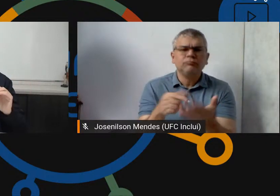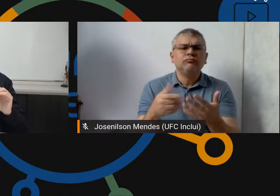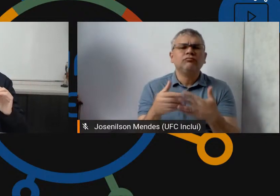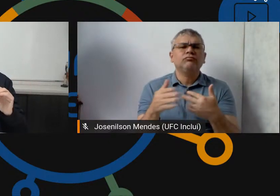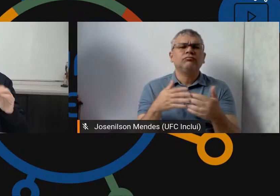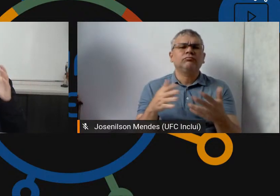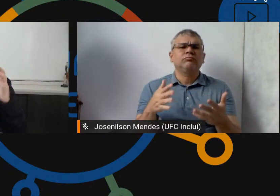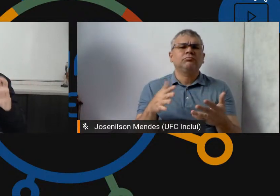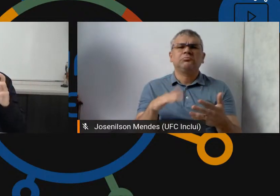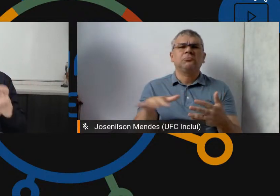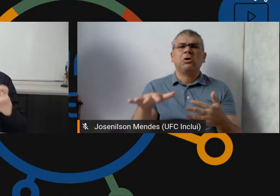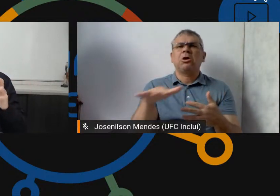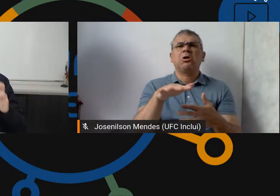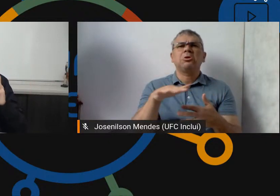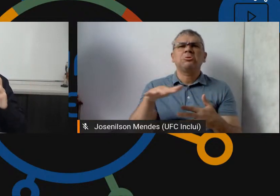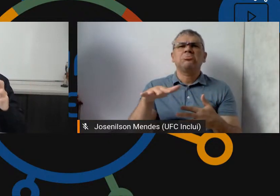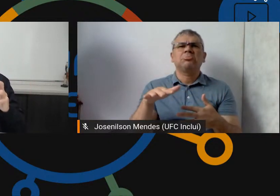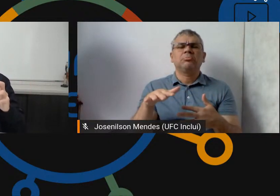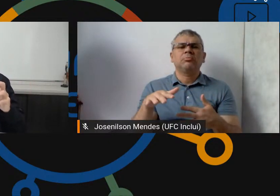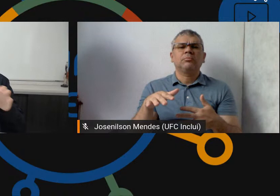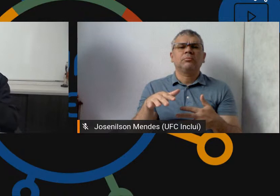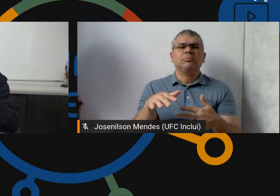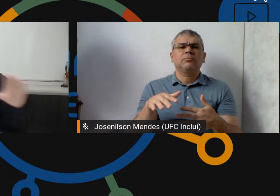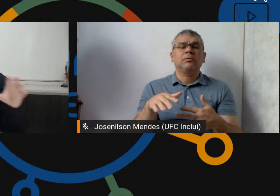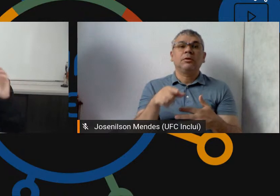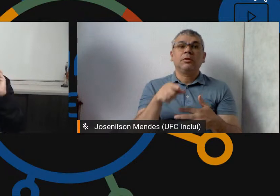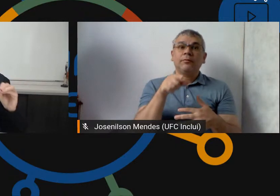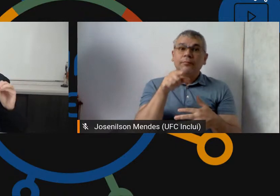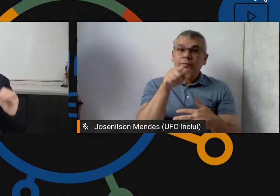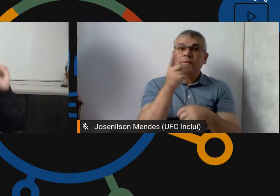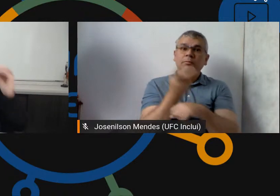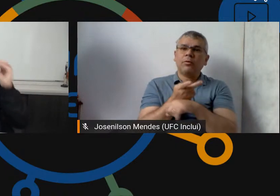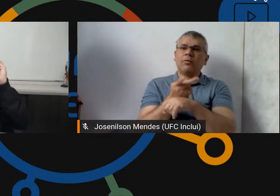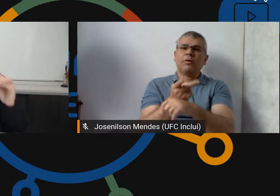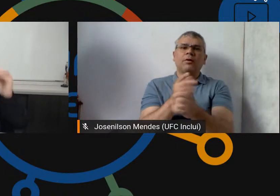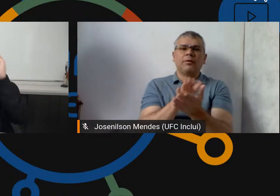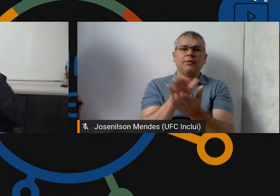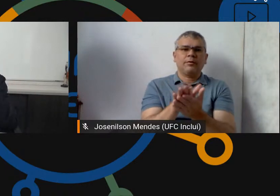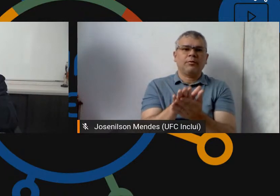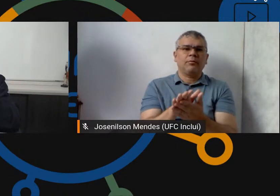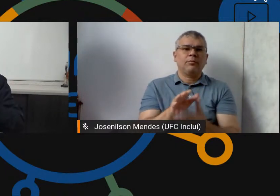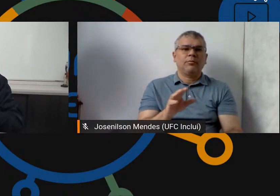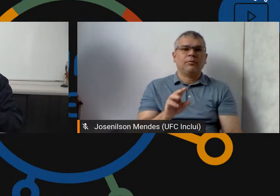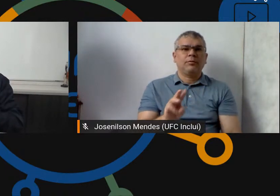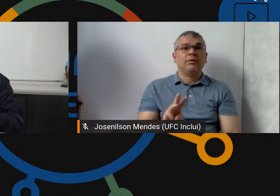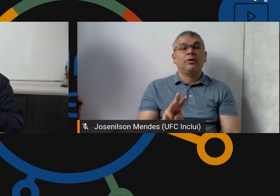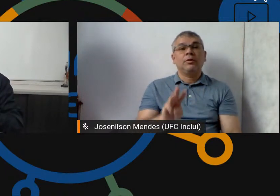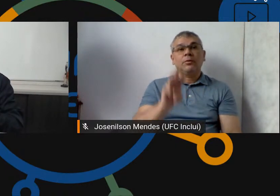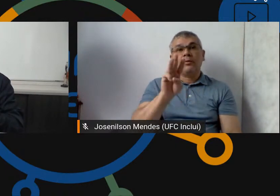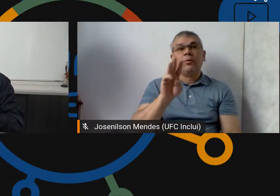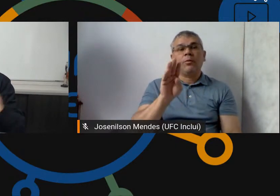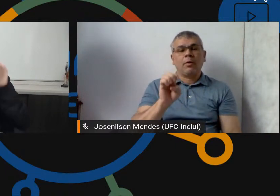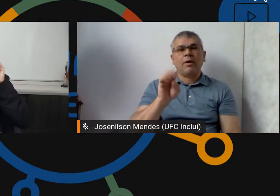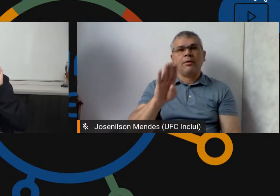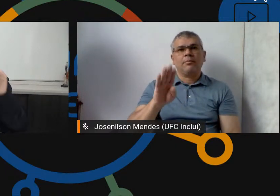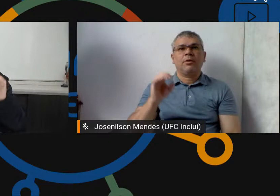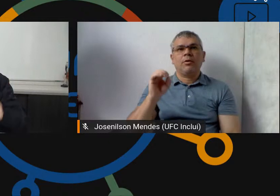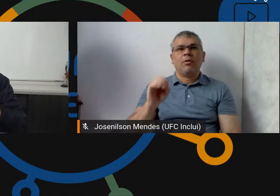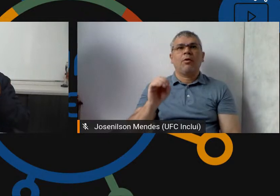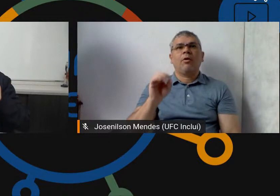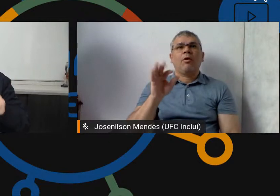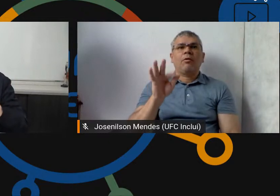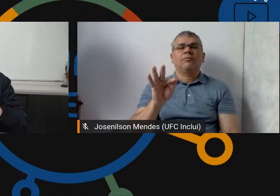seguinte, publique numa revista que esteja numa base de dados chamada Web of Science. Publique